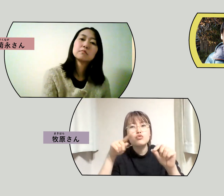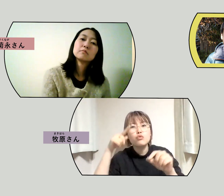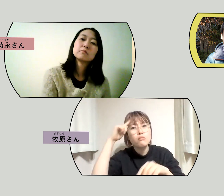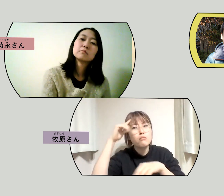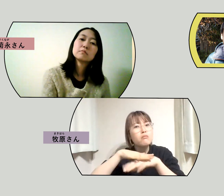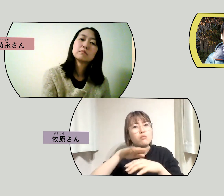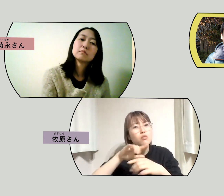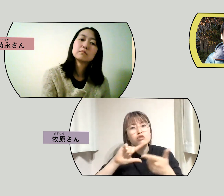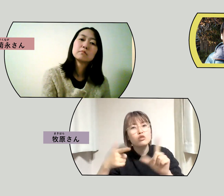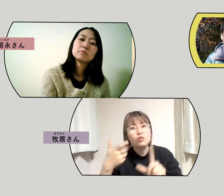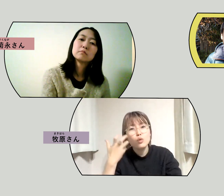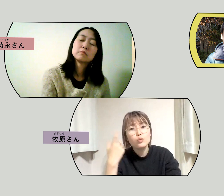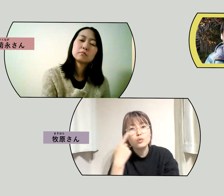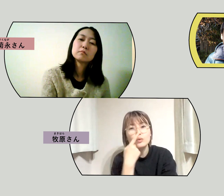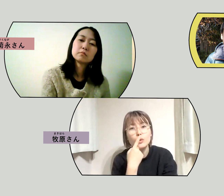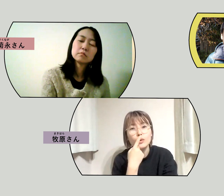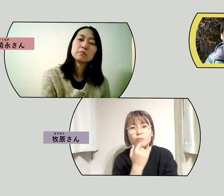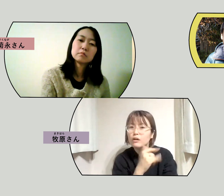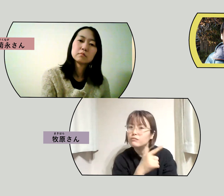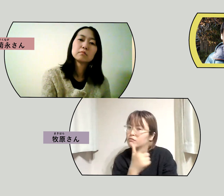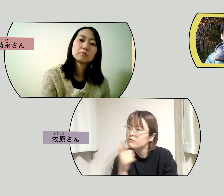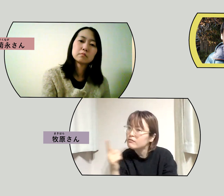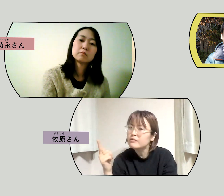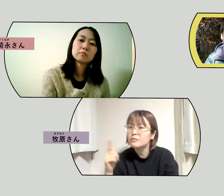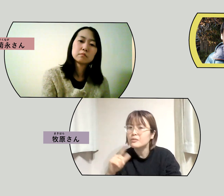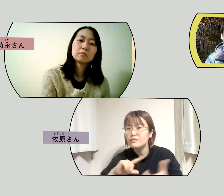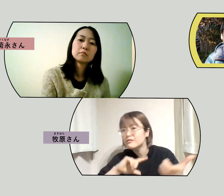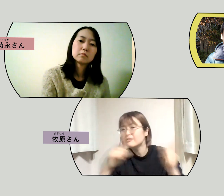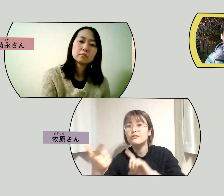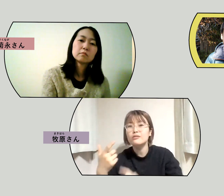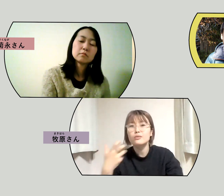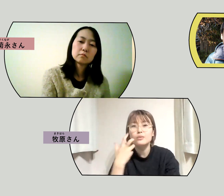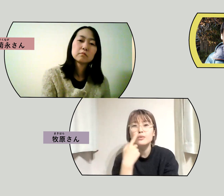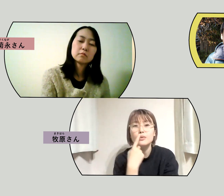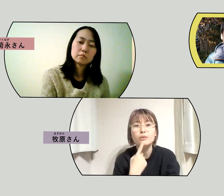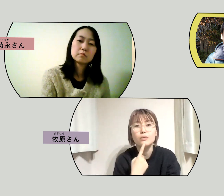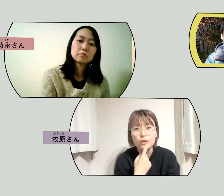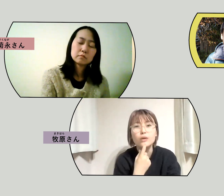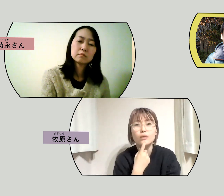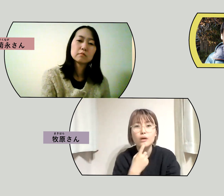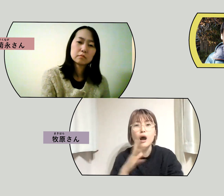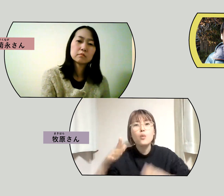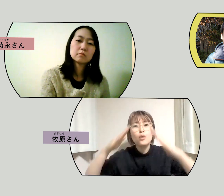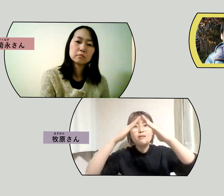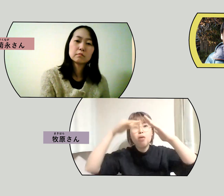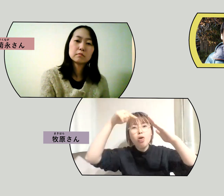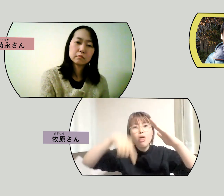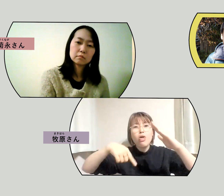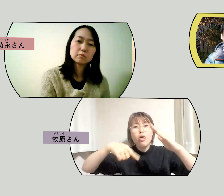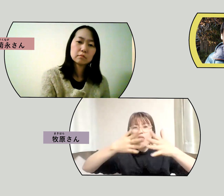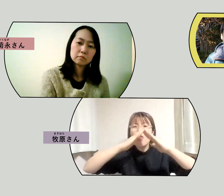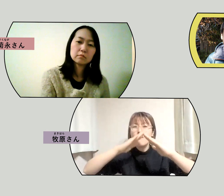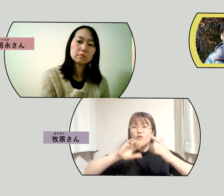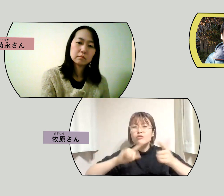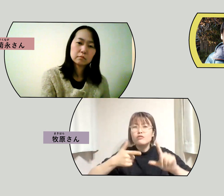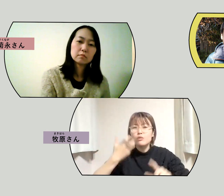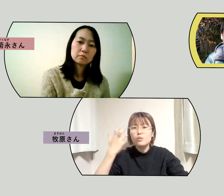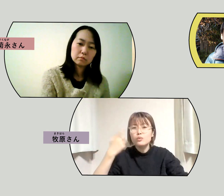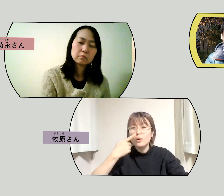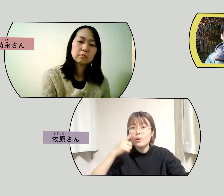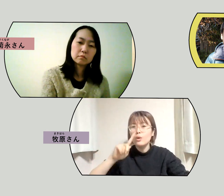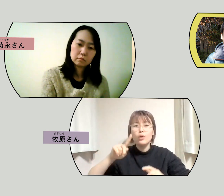は音楽という考え方も全く異なっているのではと思いますねあらゆることがかなり異なって